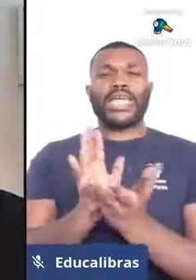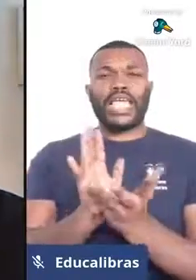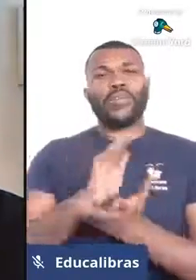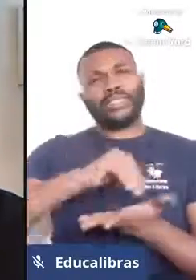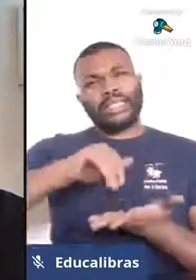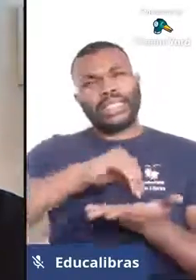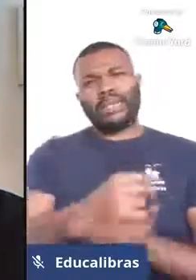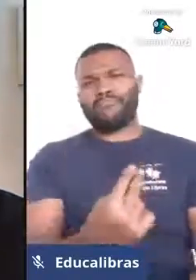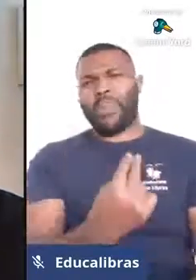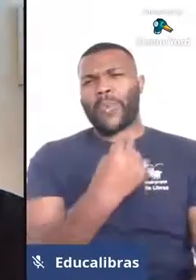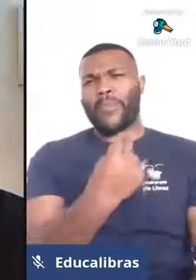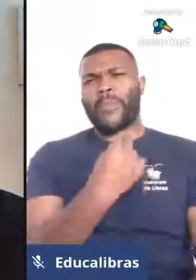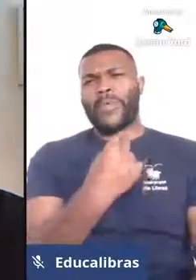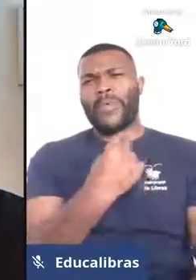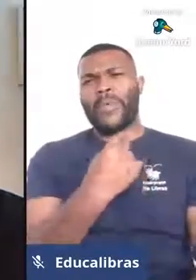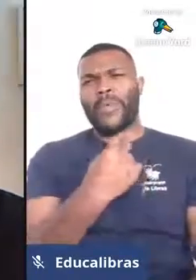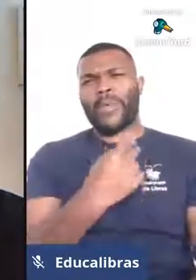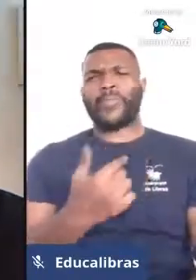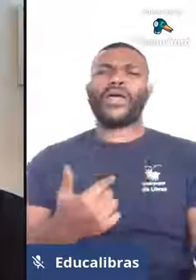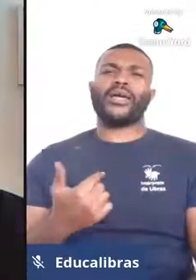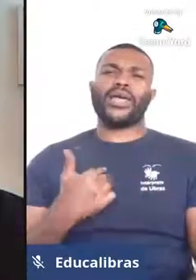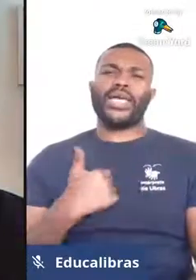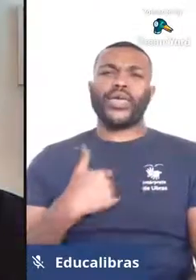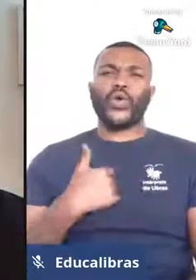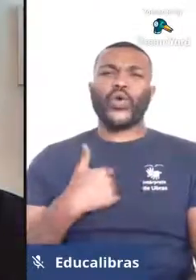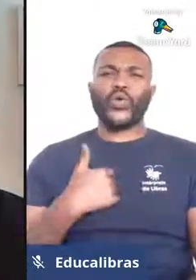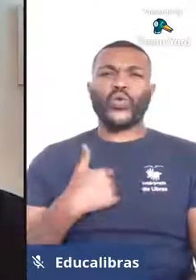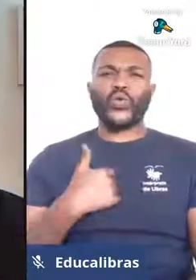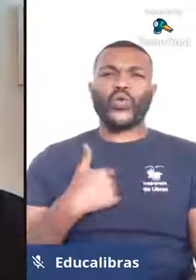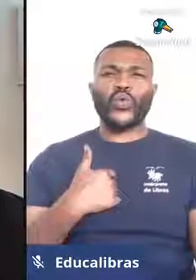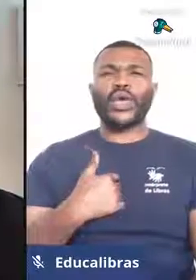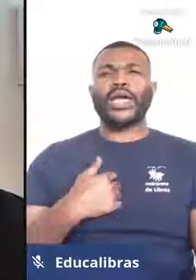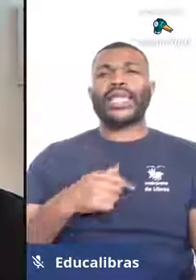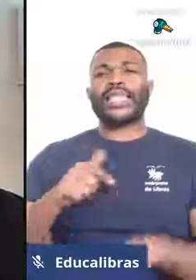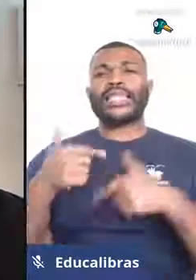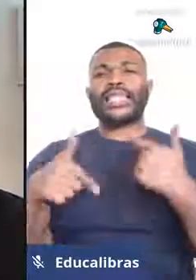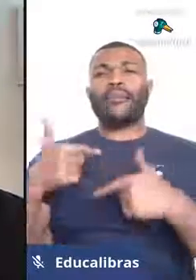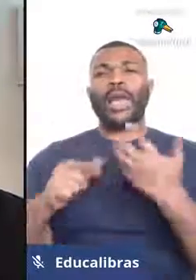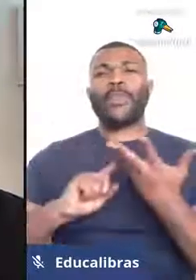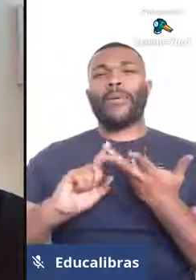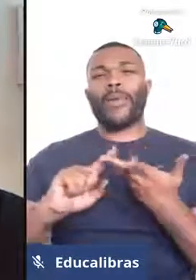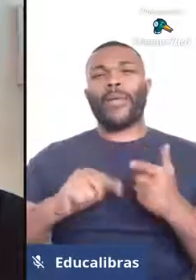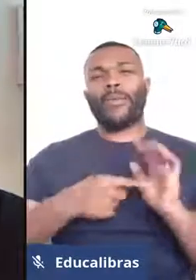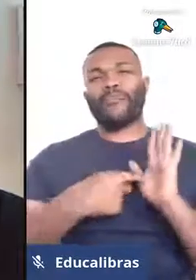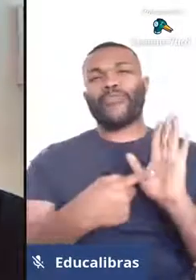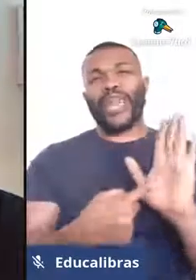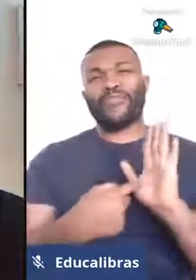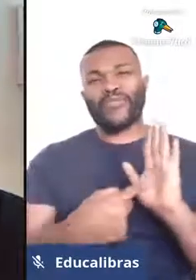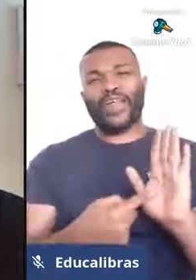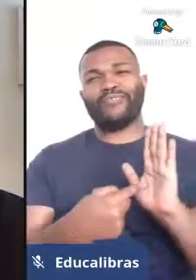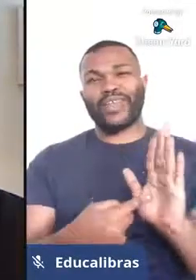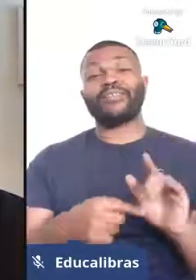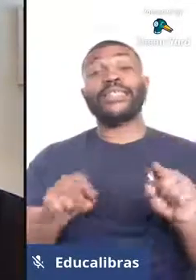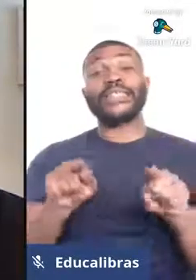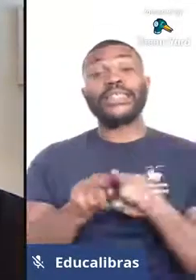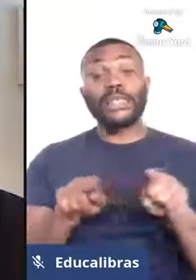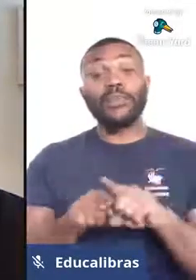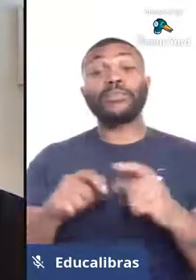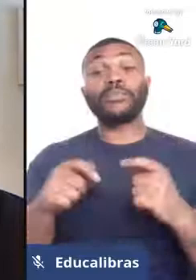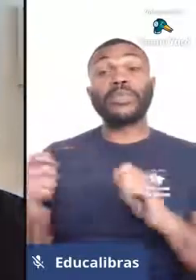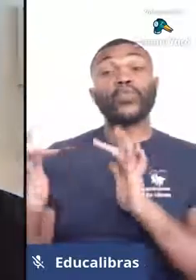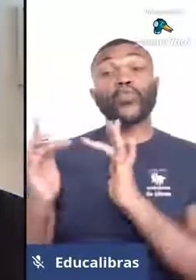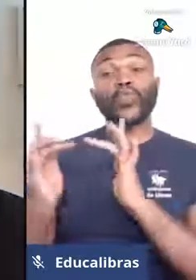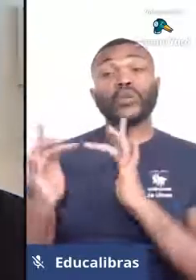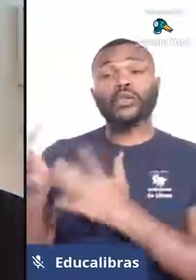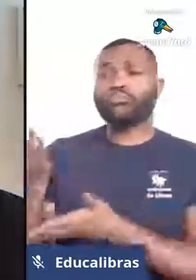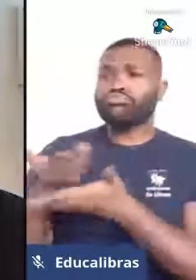obviamente, então eu fico passando tarefas também, mas uma delas é a gente fazer esse benchmark mesmo com algumas